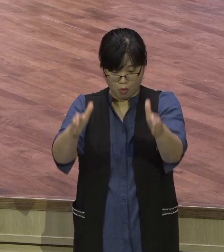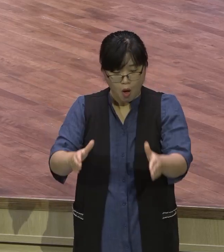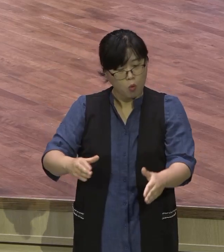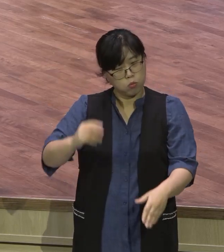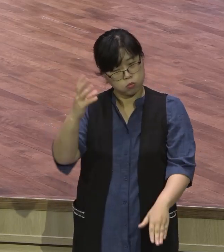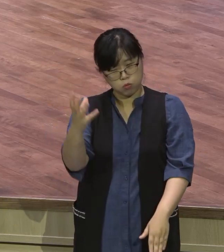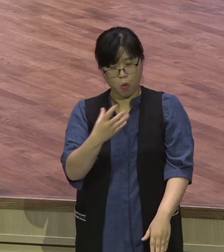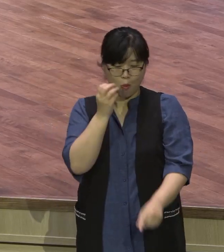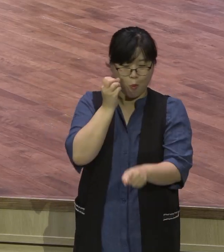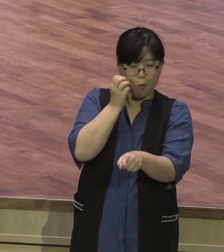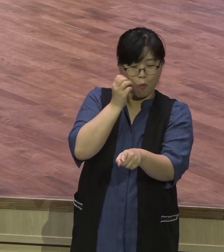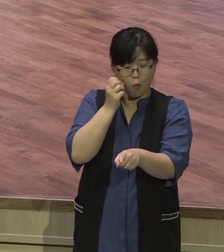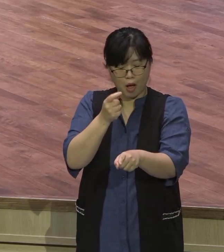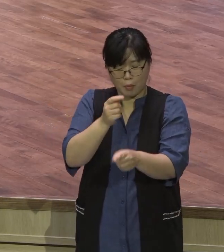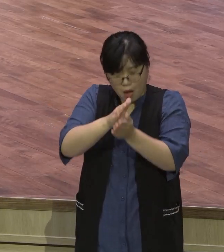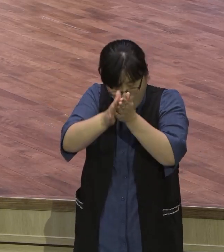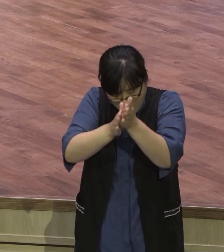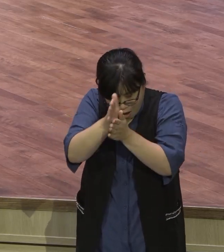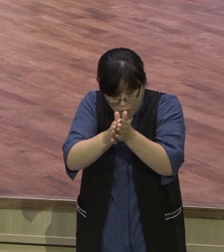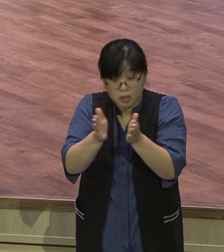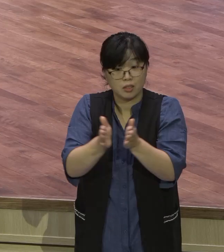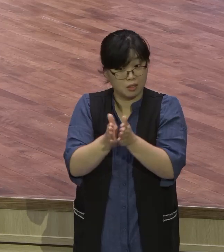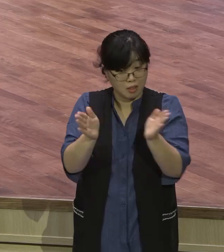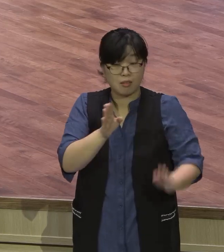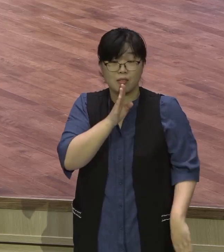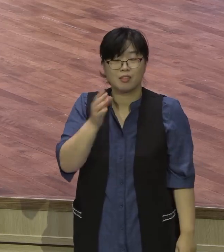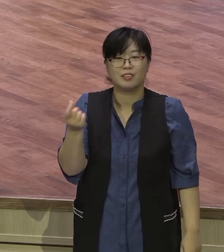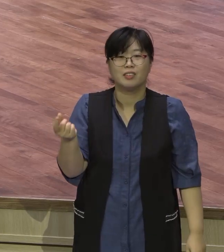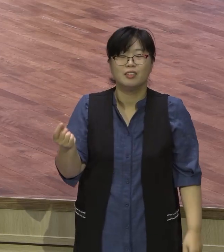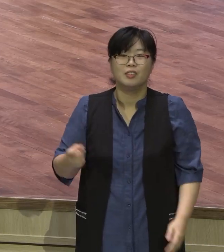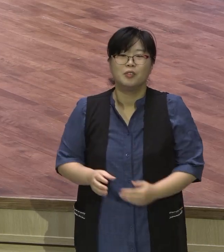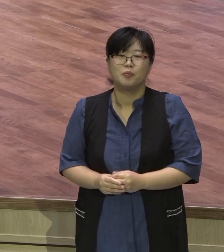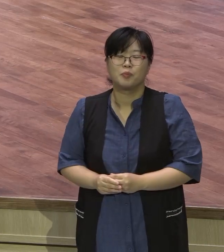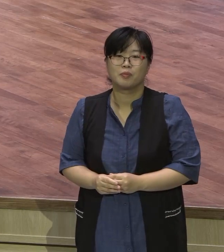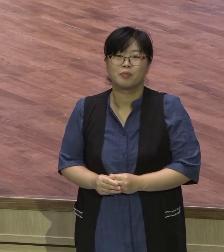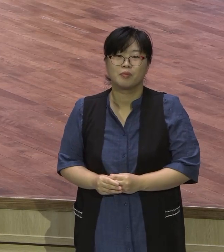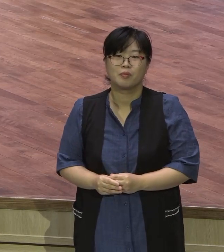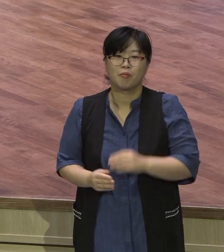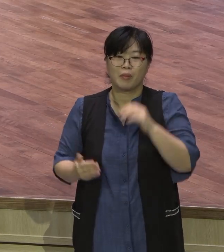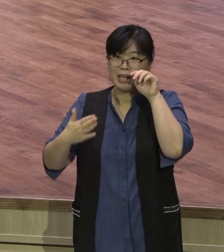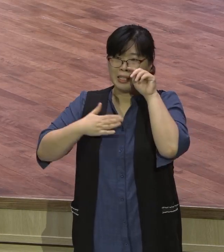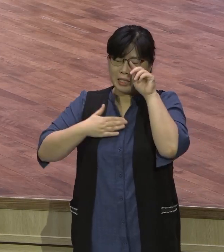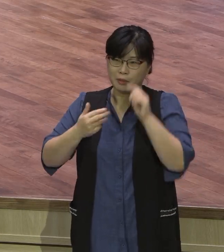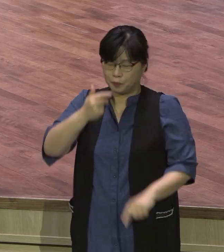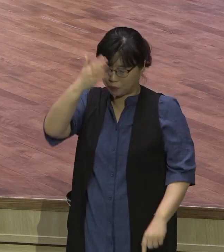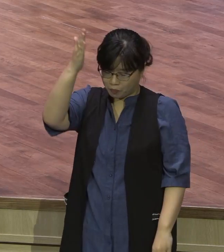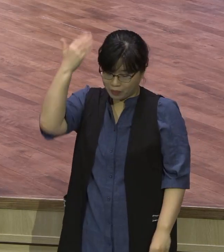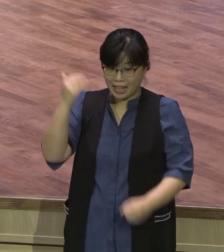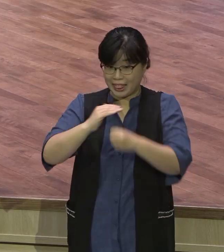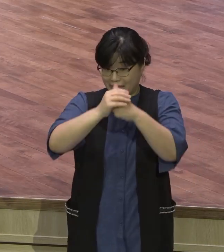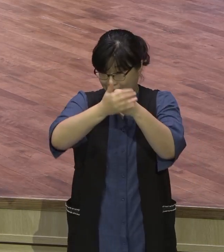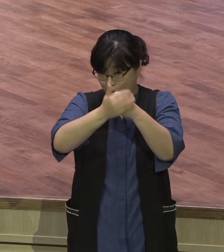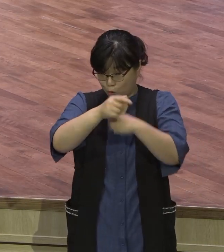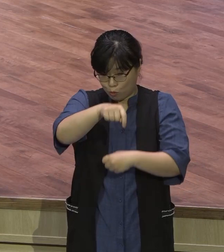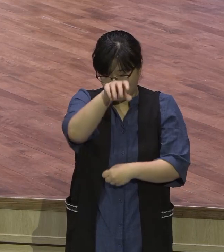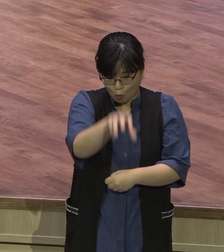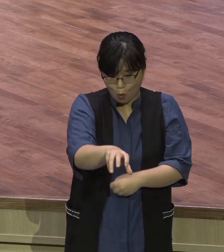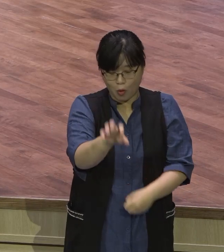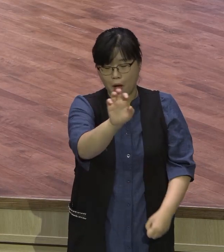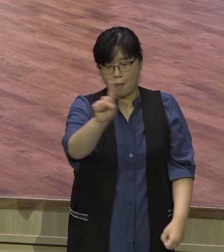그래서 미신이 생겼습니다. 제가 언젠가 대구 팔공산에 거기에 가봤는데 팔공산이